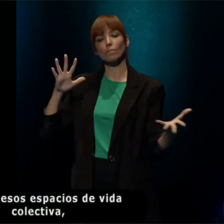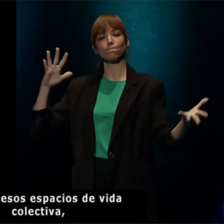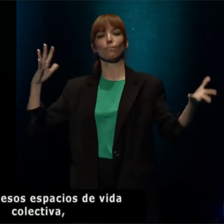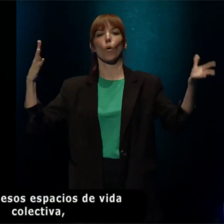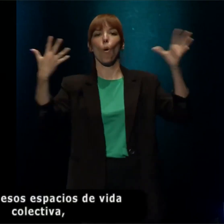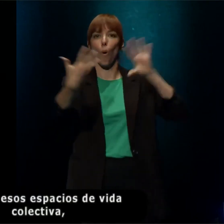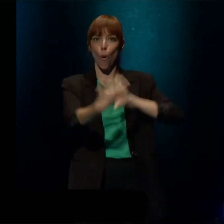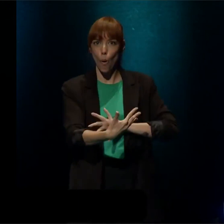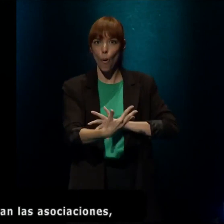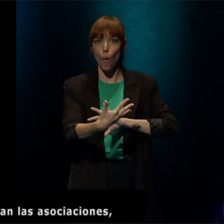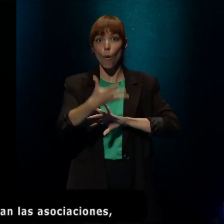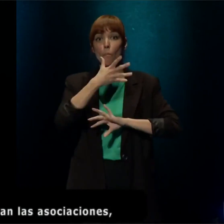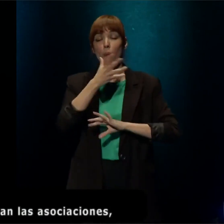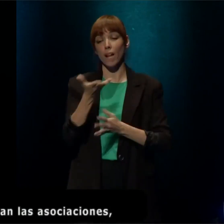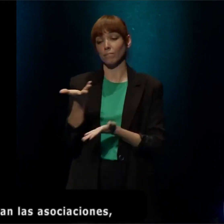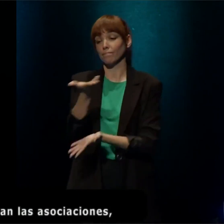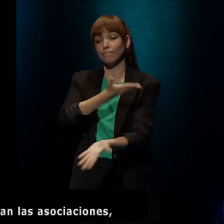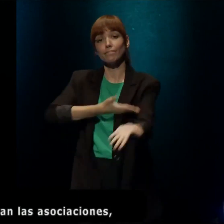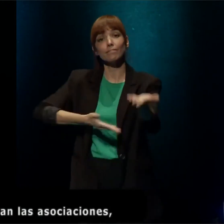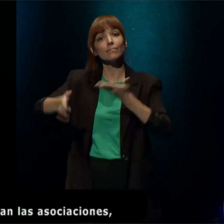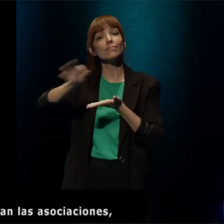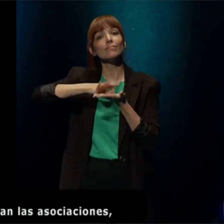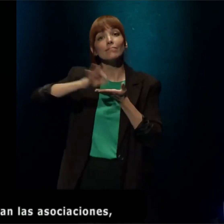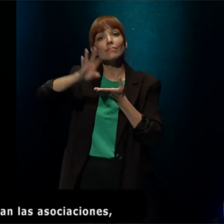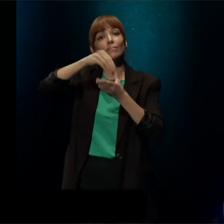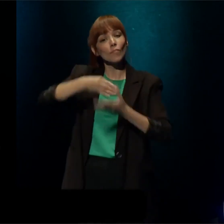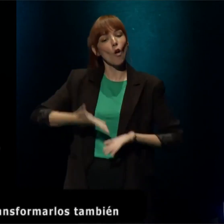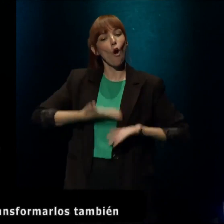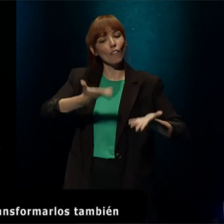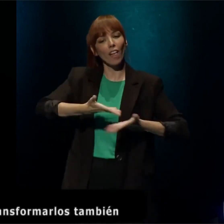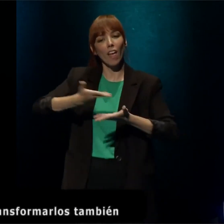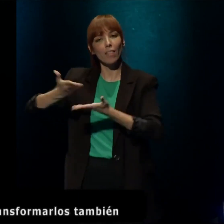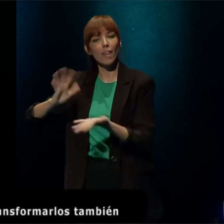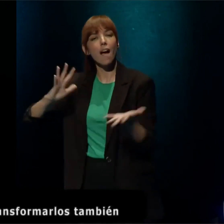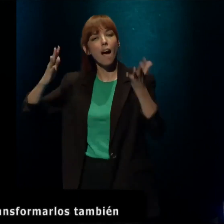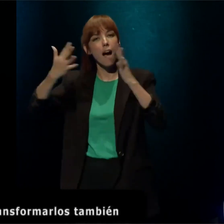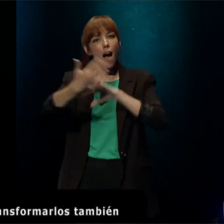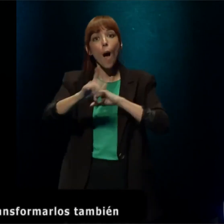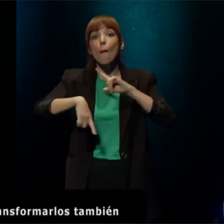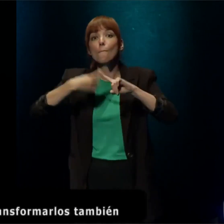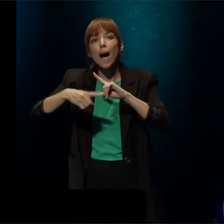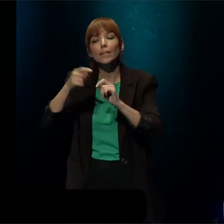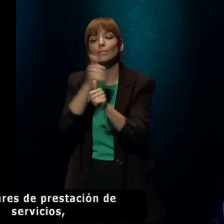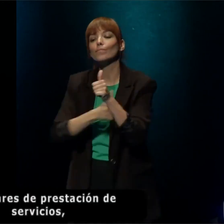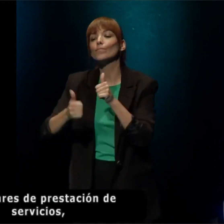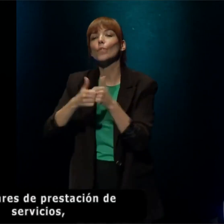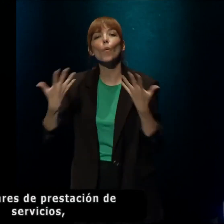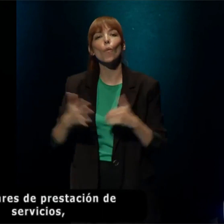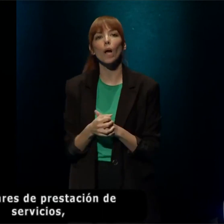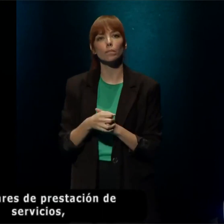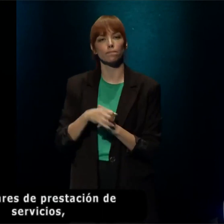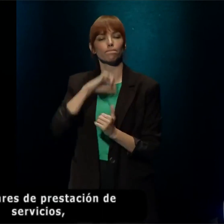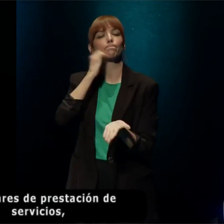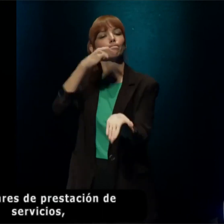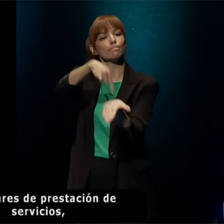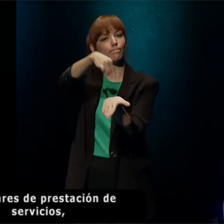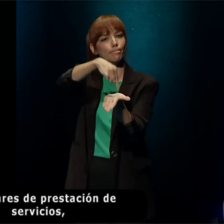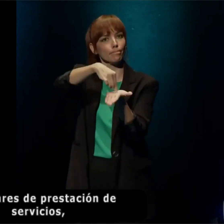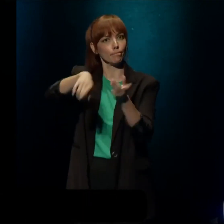lugares de prestación de servicios, pero sobre todo de reivindicación y de incidencia